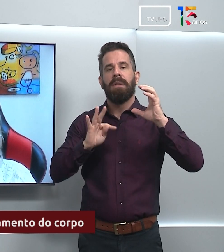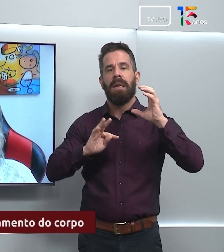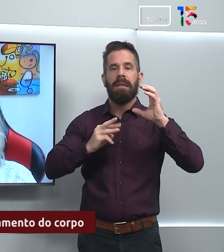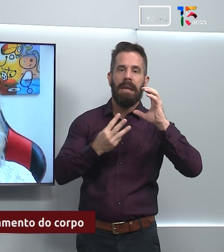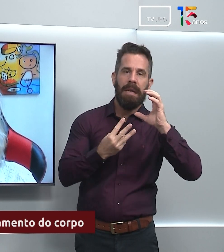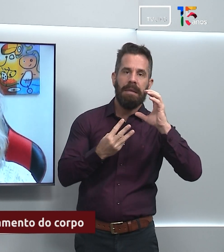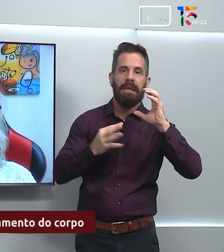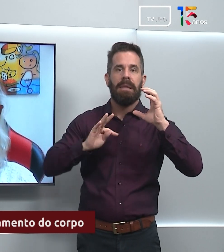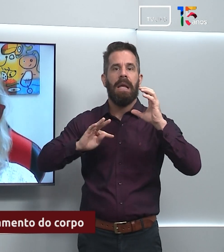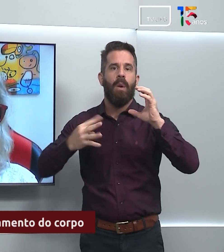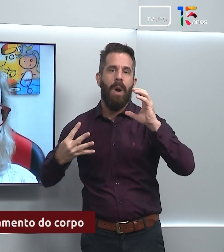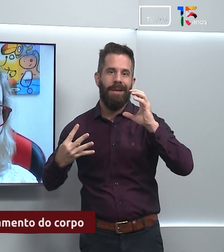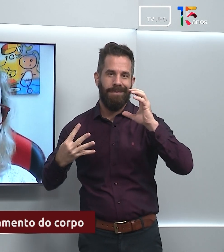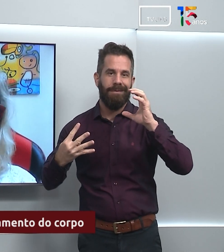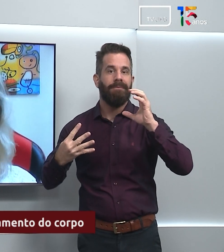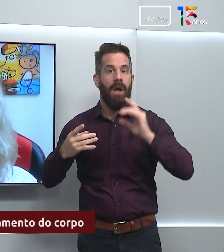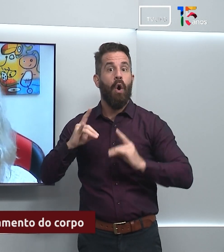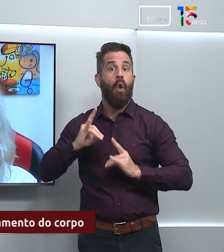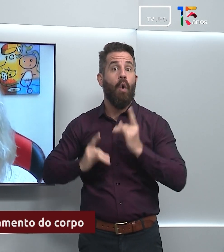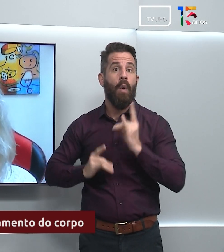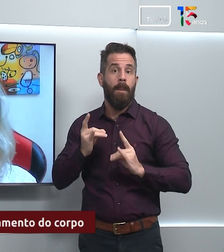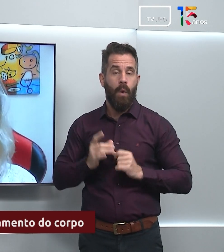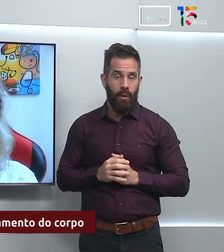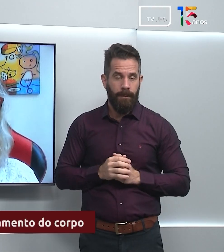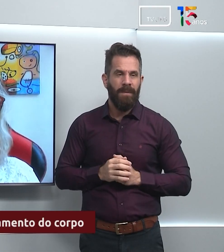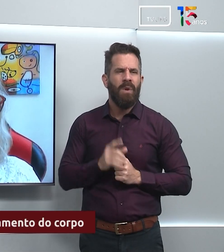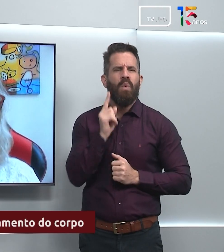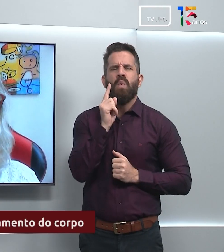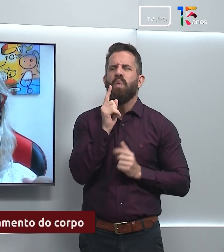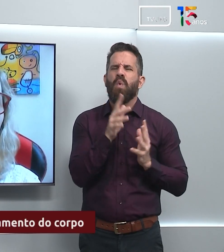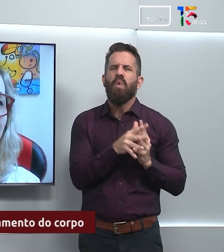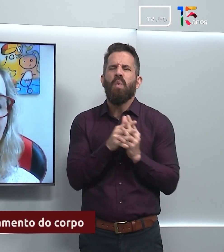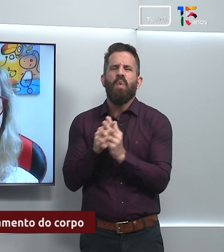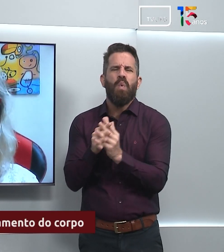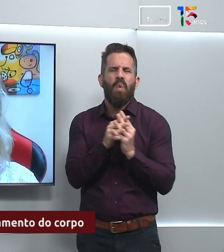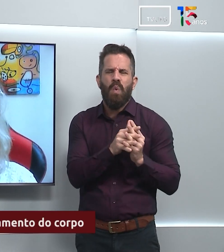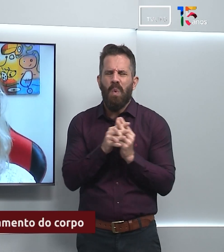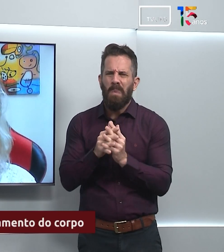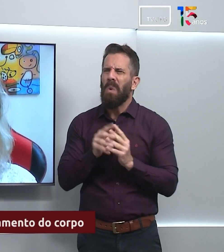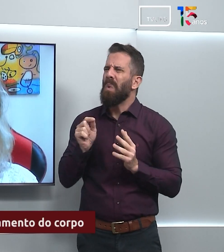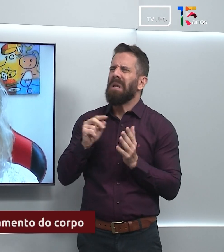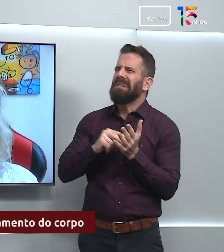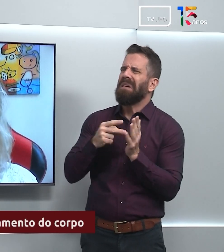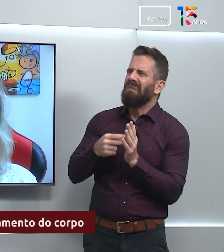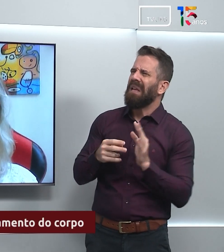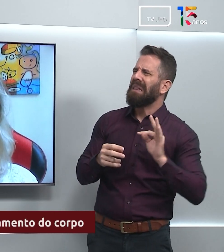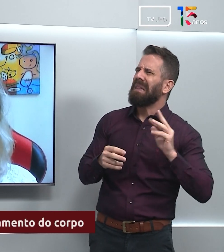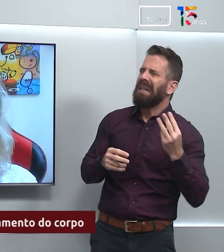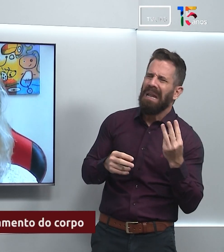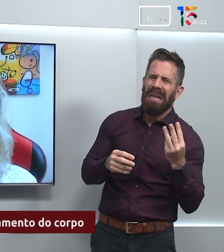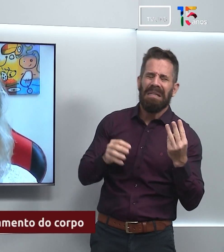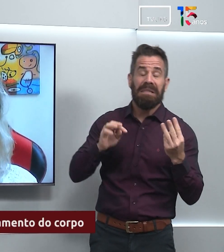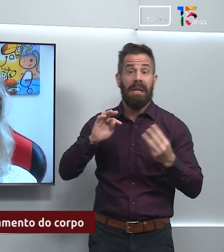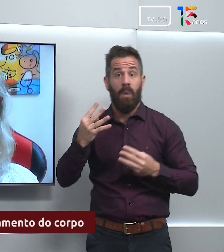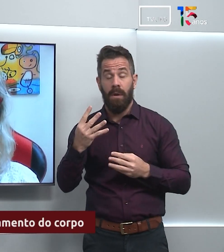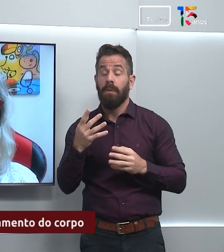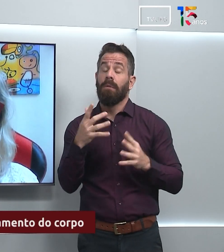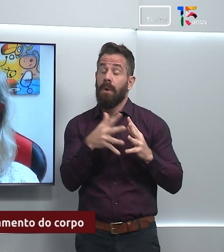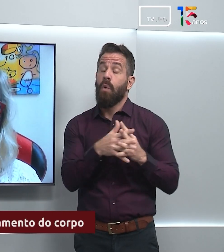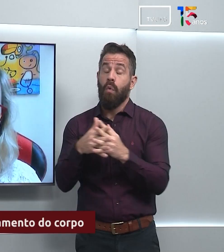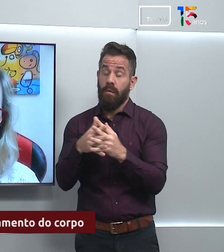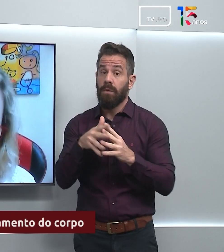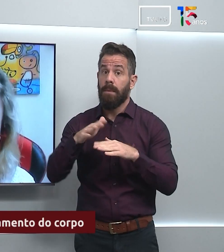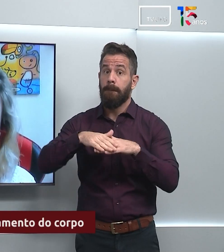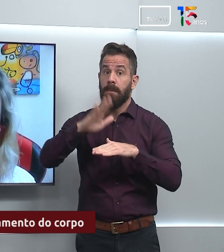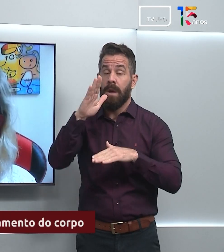T4. E uma coisa que tem dado muita confusão, tem que ser dosar o T3, não sei o quê. Na verdade, realmente, o hormônio que é mais